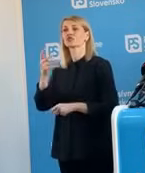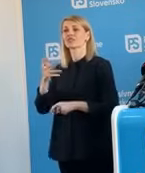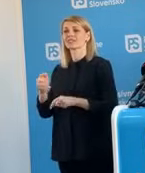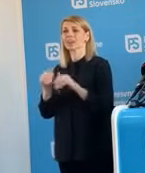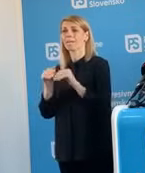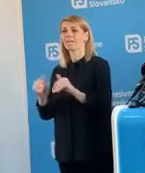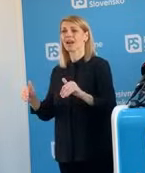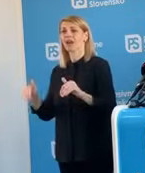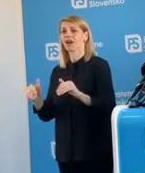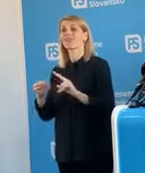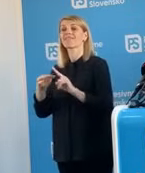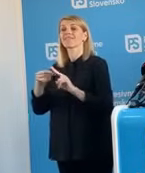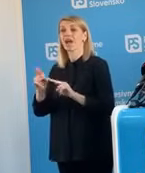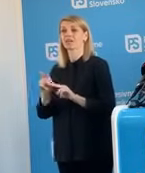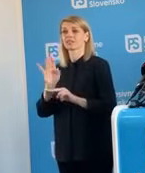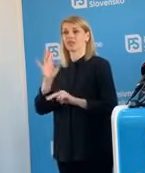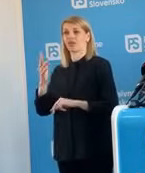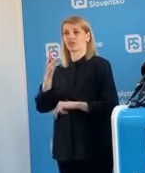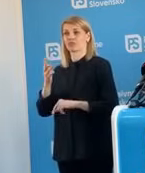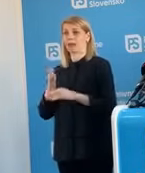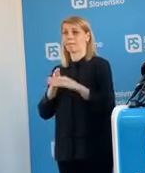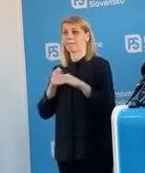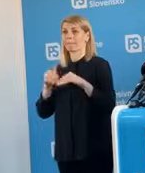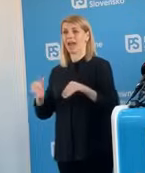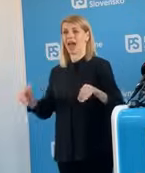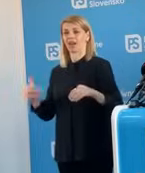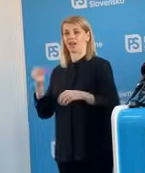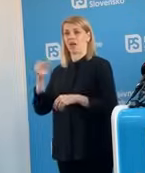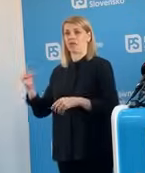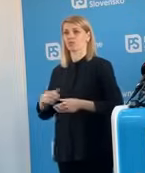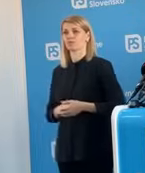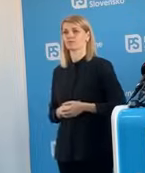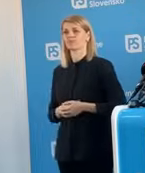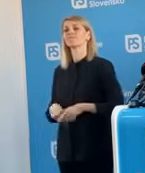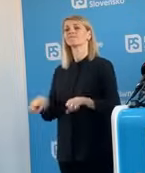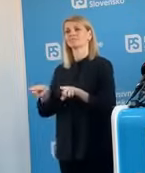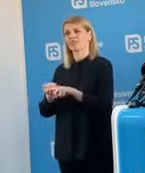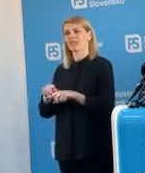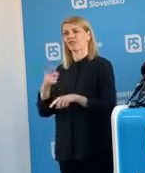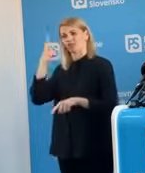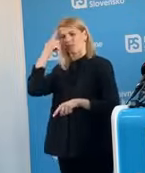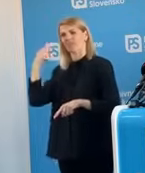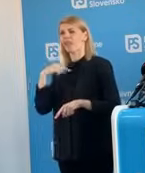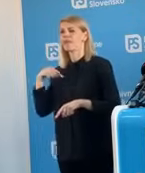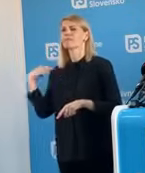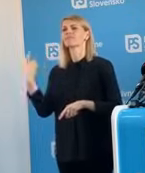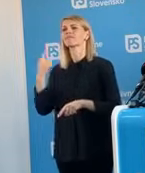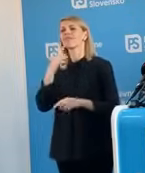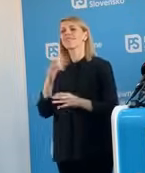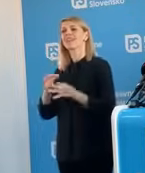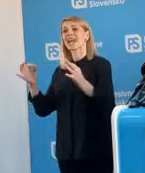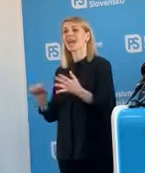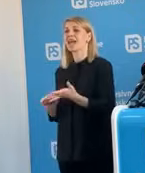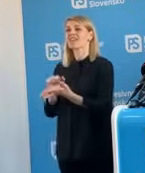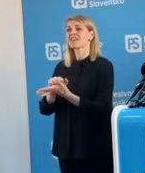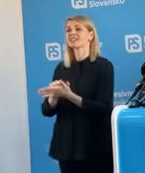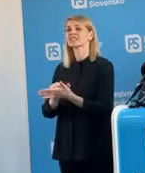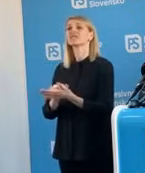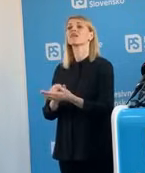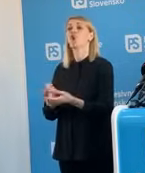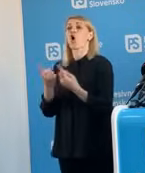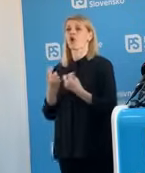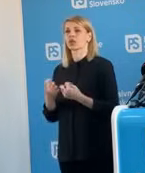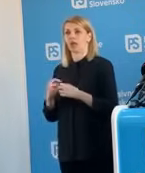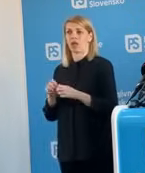eur. Viac ako 40 miliard eur. Tiež vieme, že väčšina verejných investícií na Slovensku je financovaná